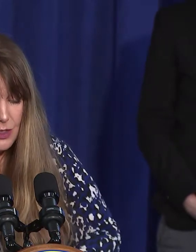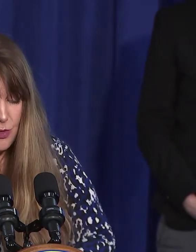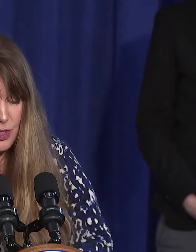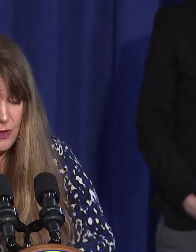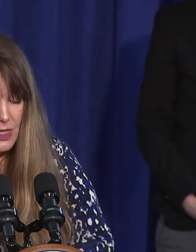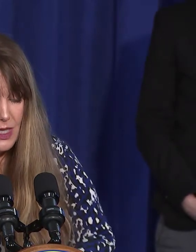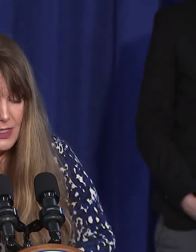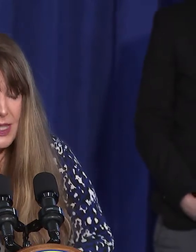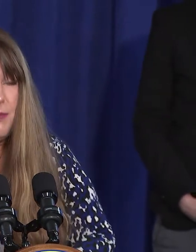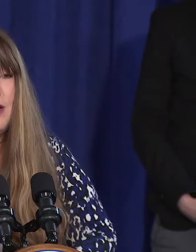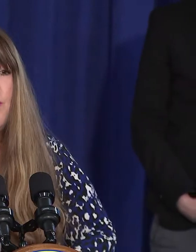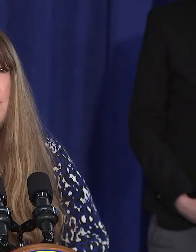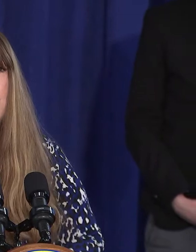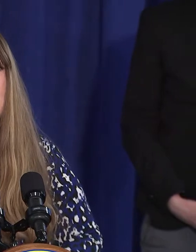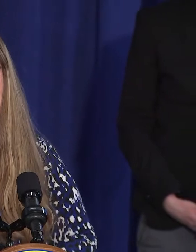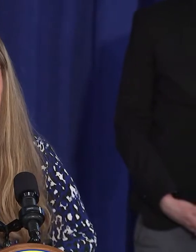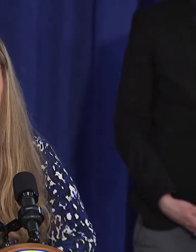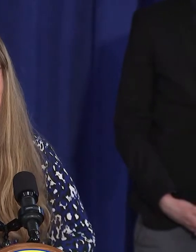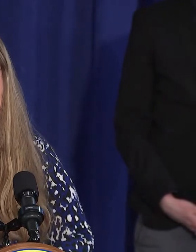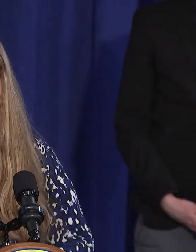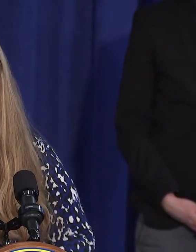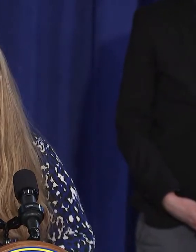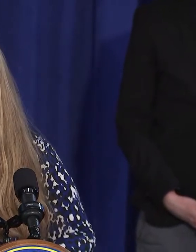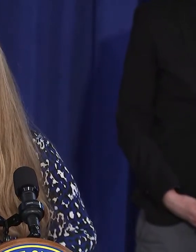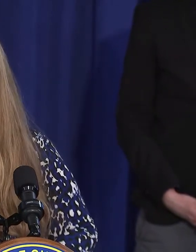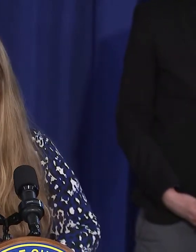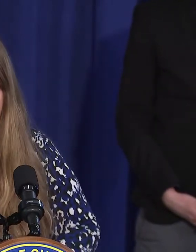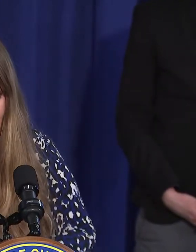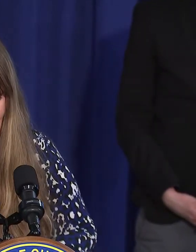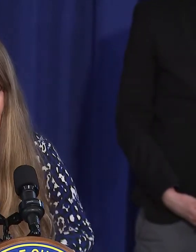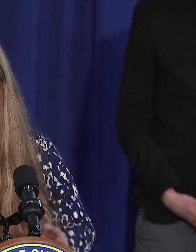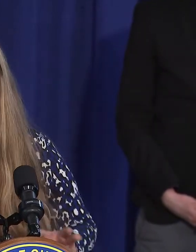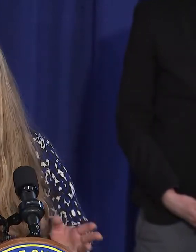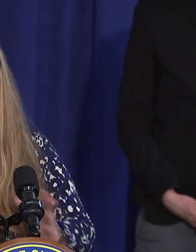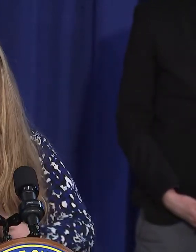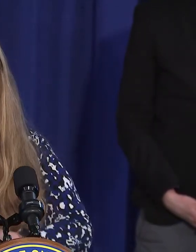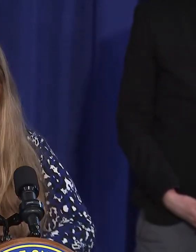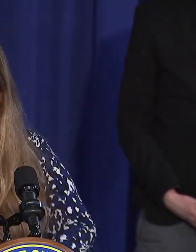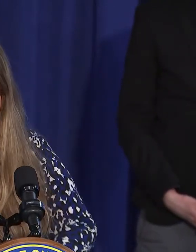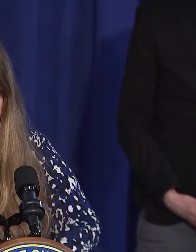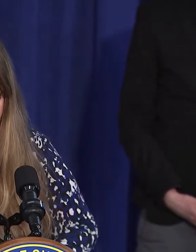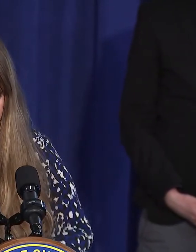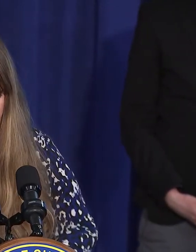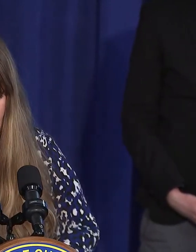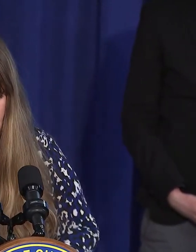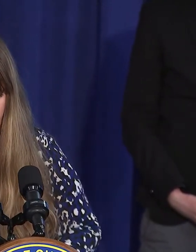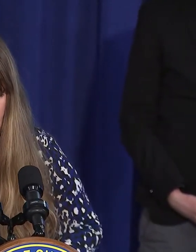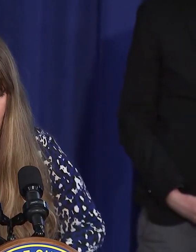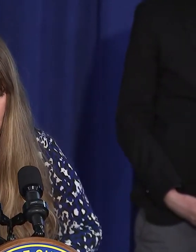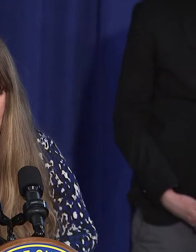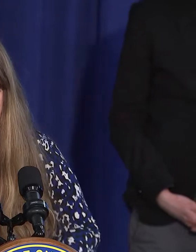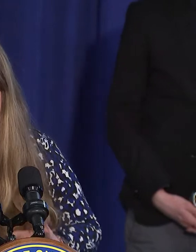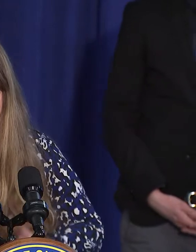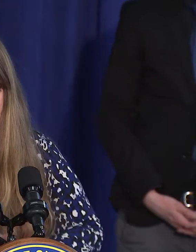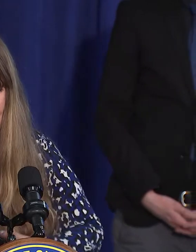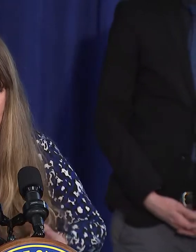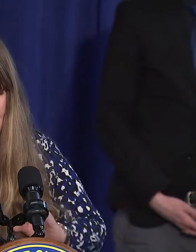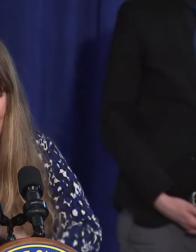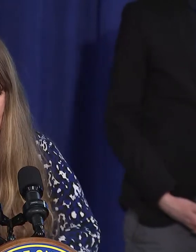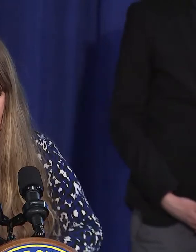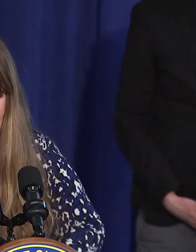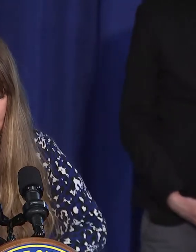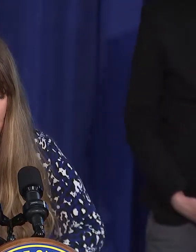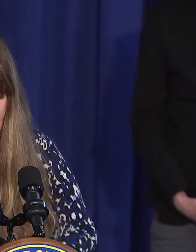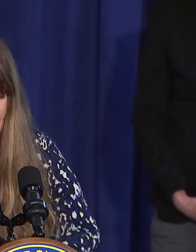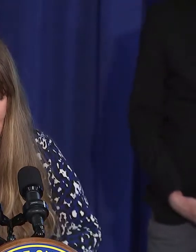más territorio. Sin embargo, vemos que la presentación clínica no ha cambiado. Responde muy bien a nuestras